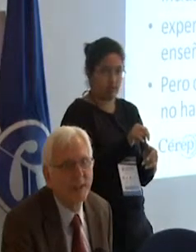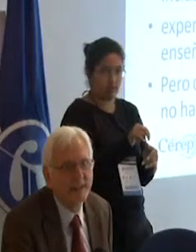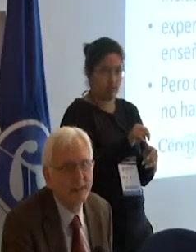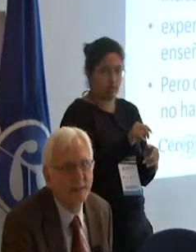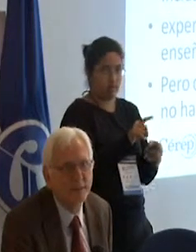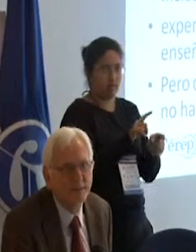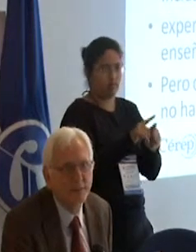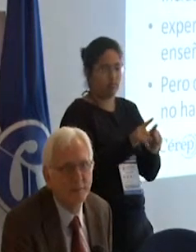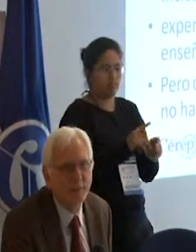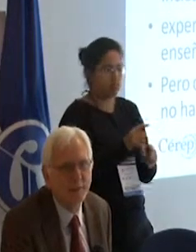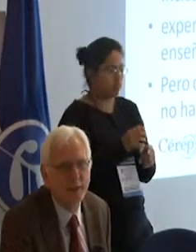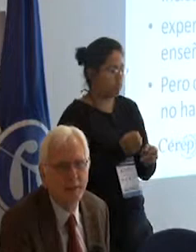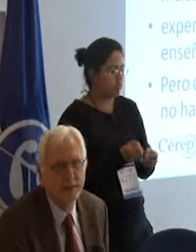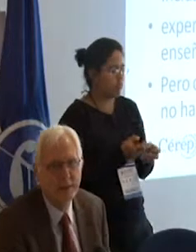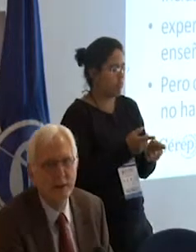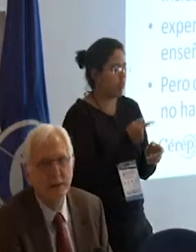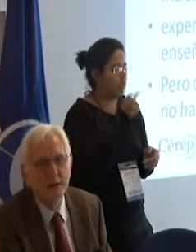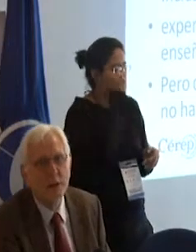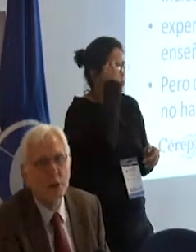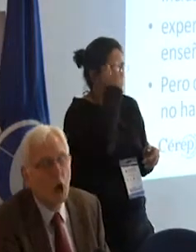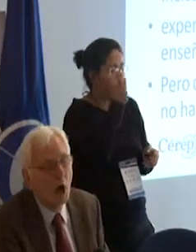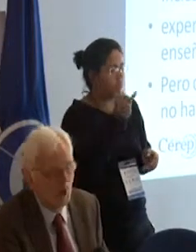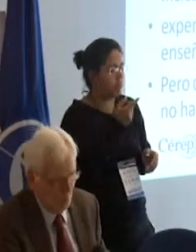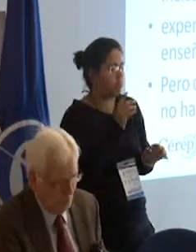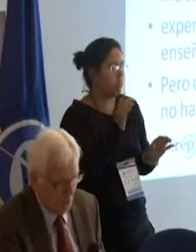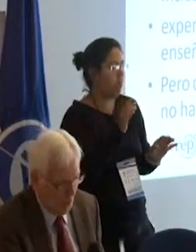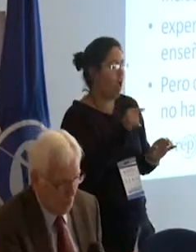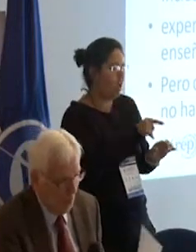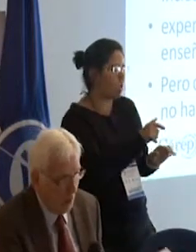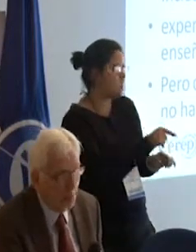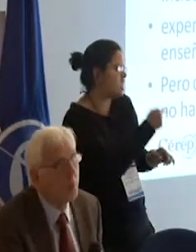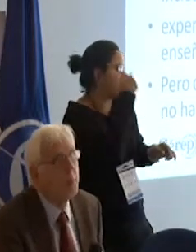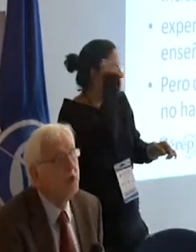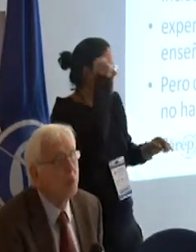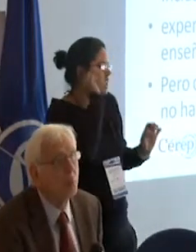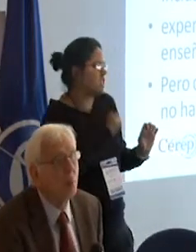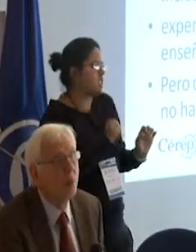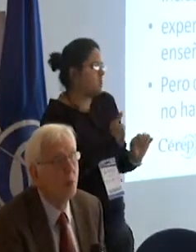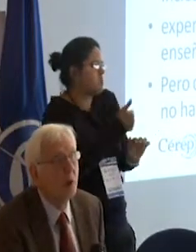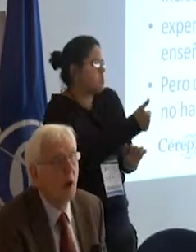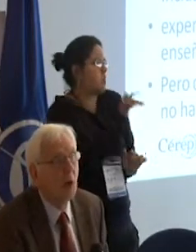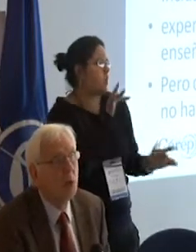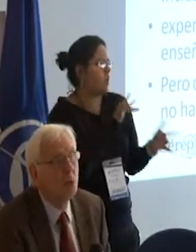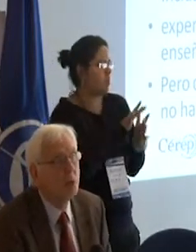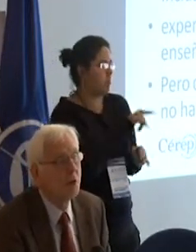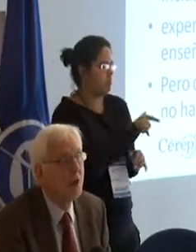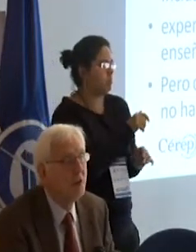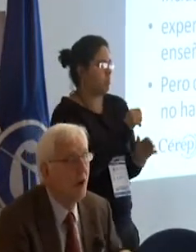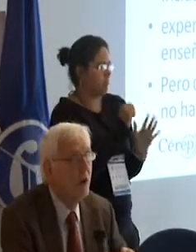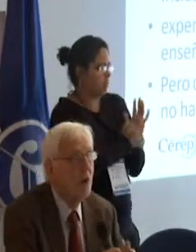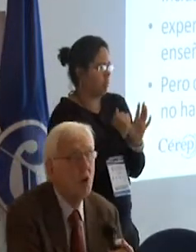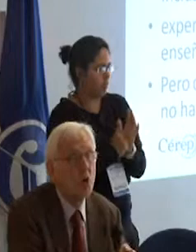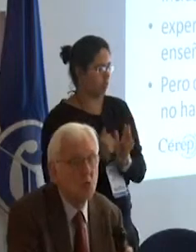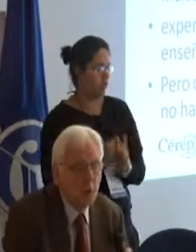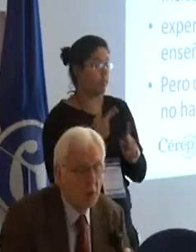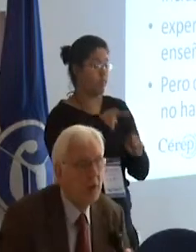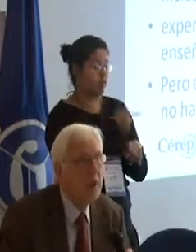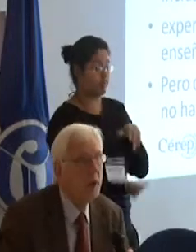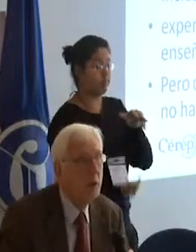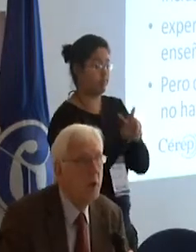ningún favor haciéndole creer que es bueno en una materia. Esto es lo que ella dice. Y este es un problema que